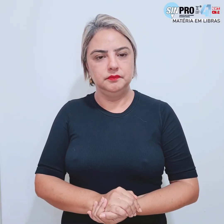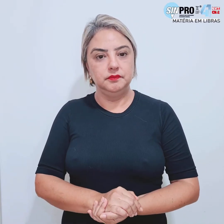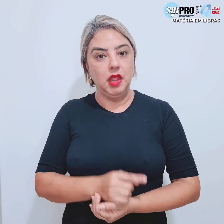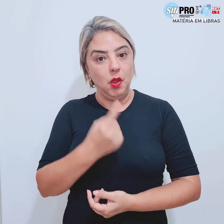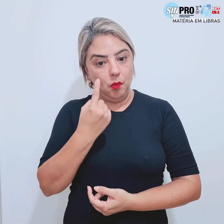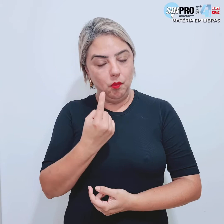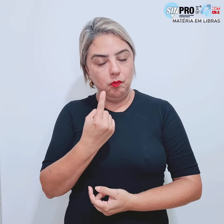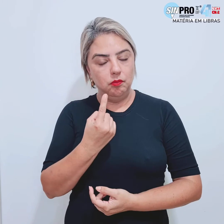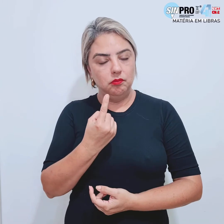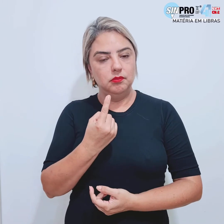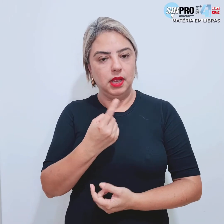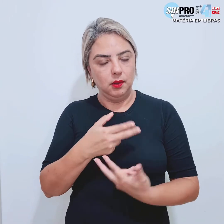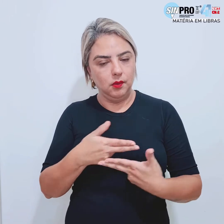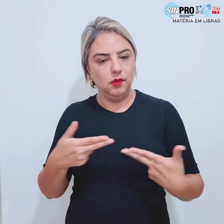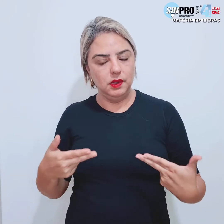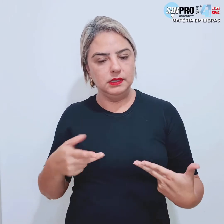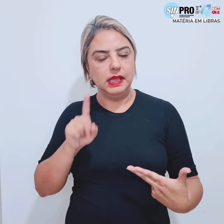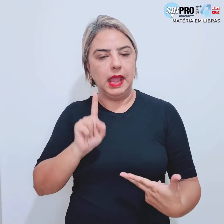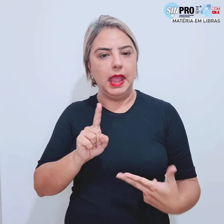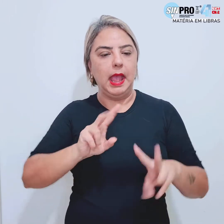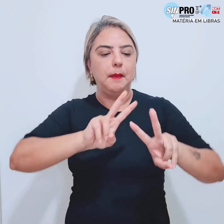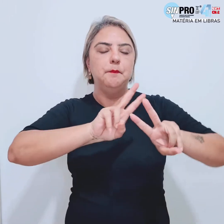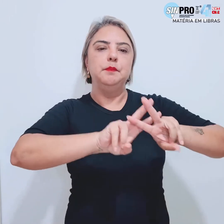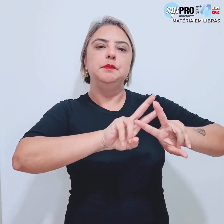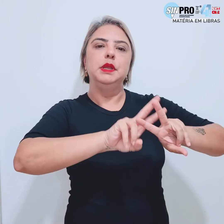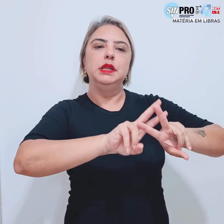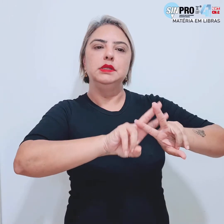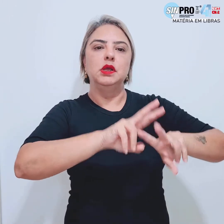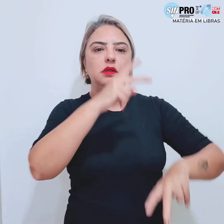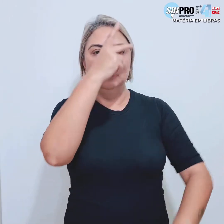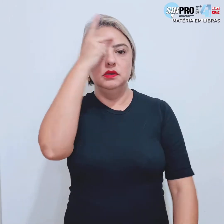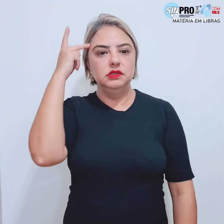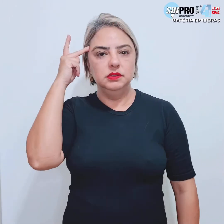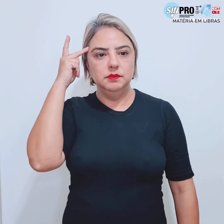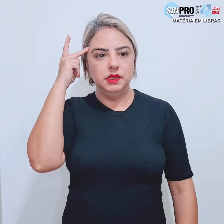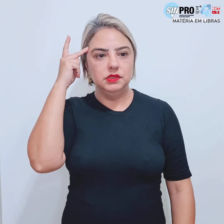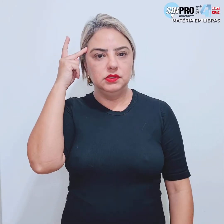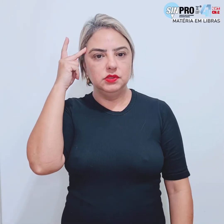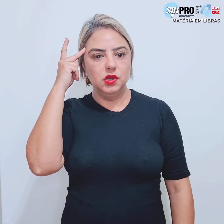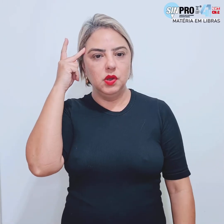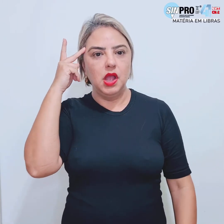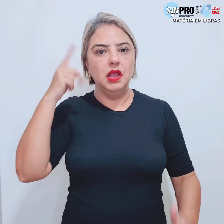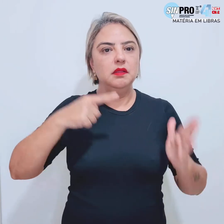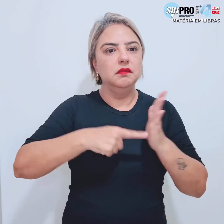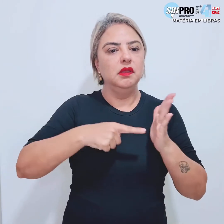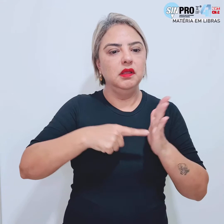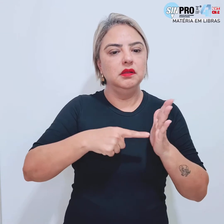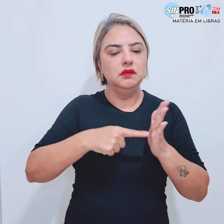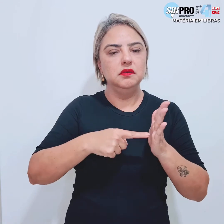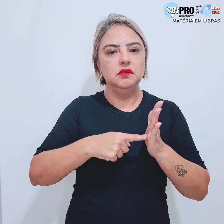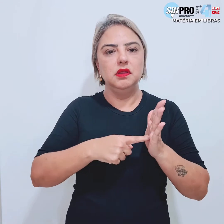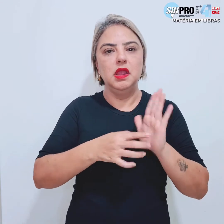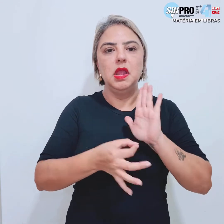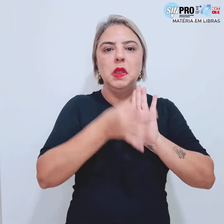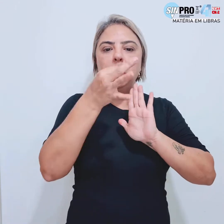Um desses recursos são as prisões de pessoas que denunciam e criticam